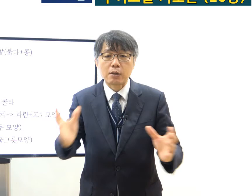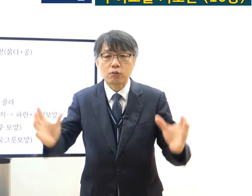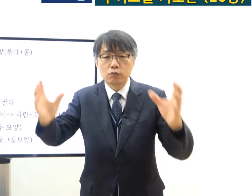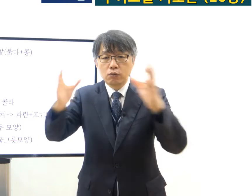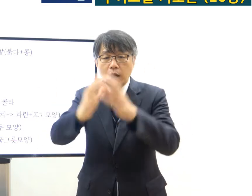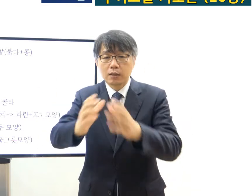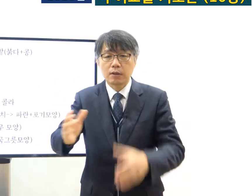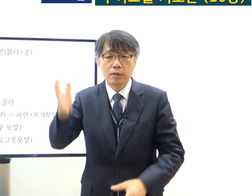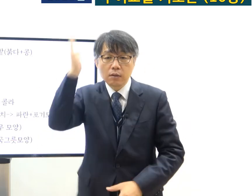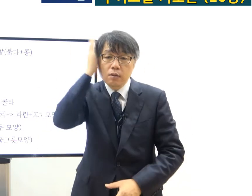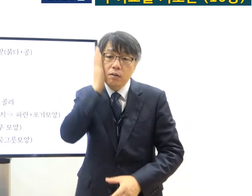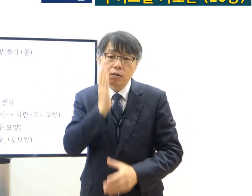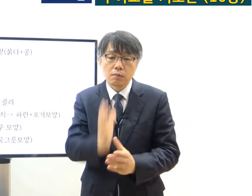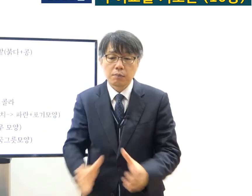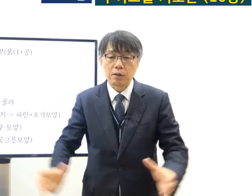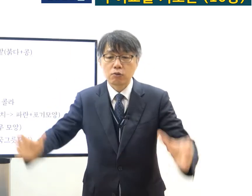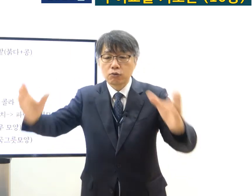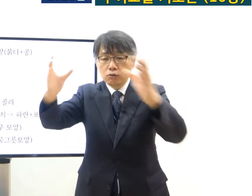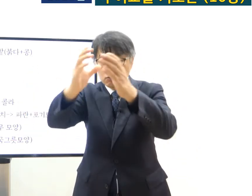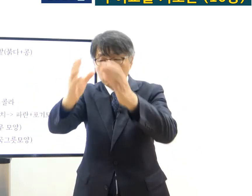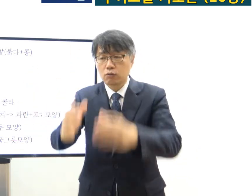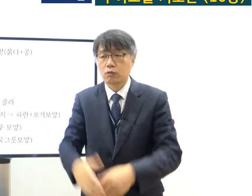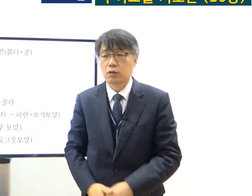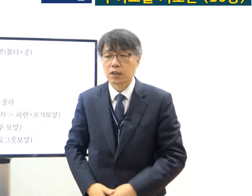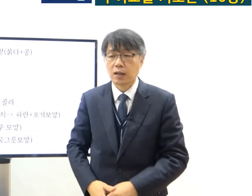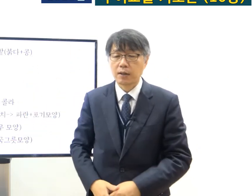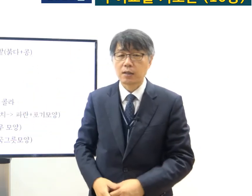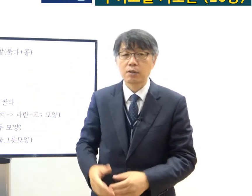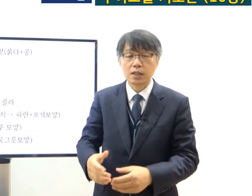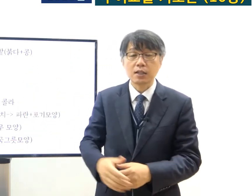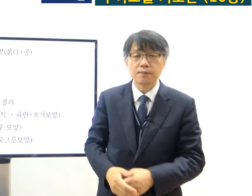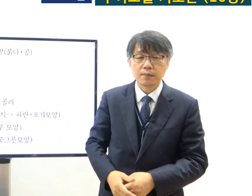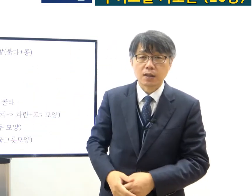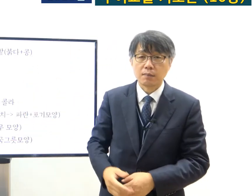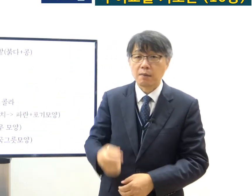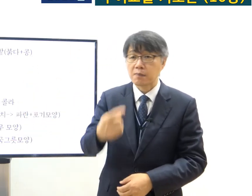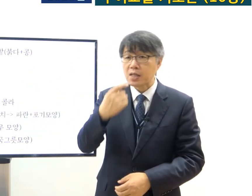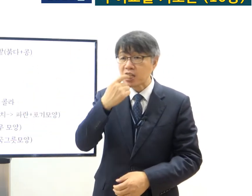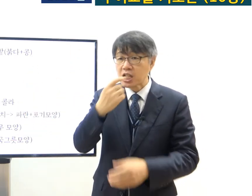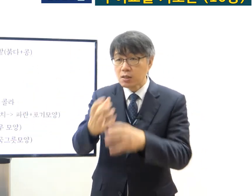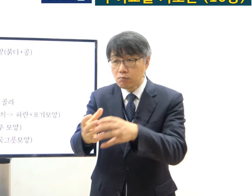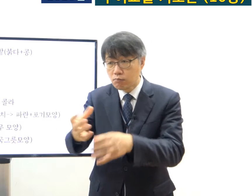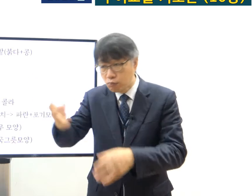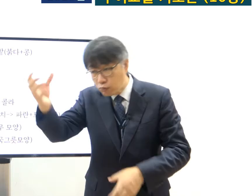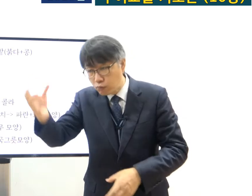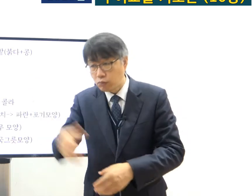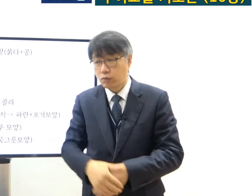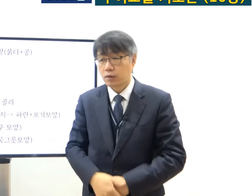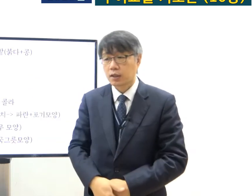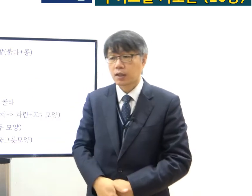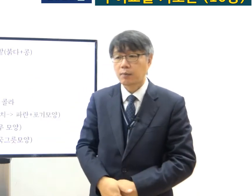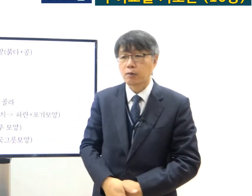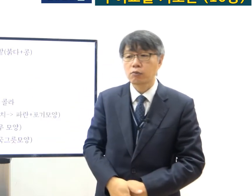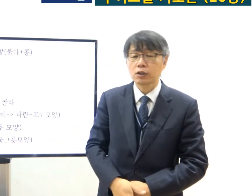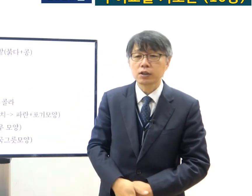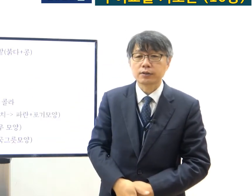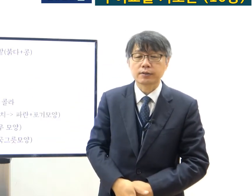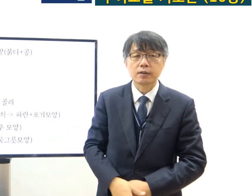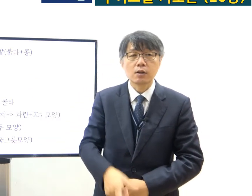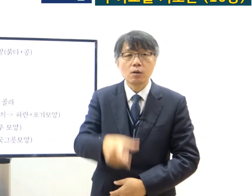배추, 아니면 배추, 그 다음에 김치, 그 다음에 무, 그 다음에 국은